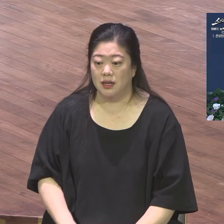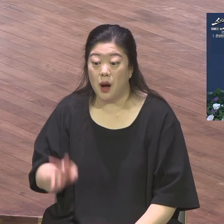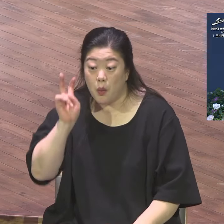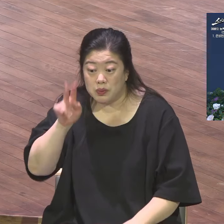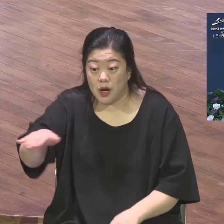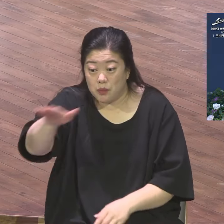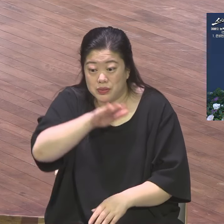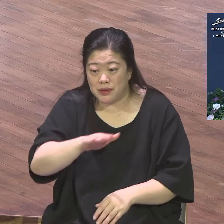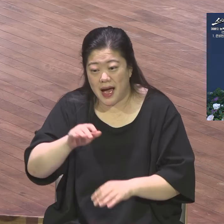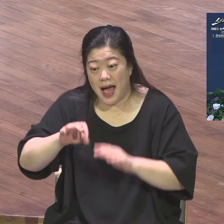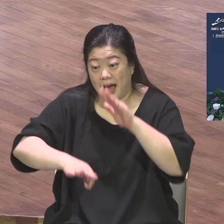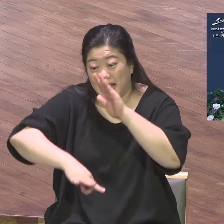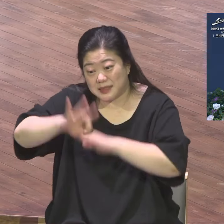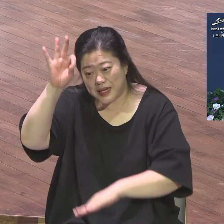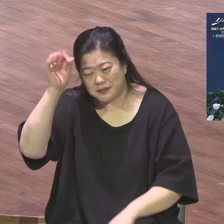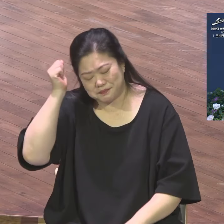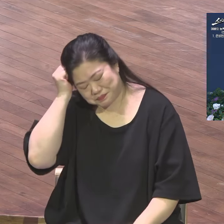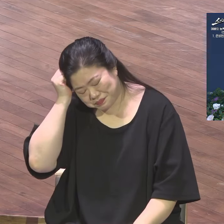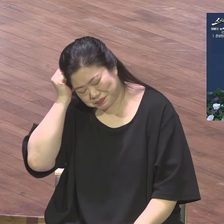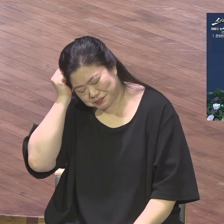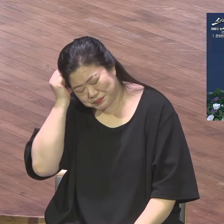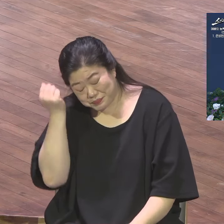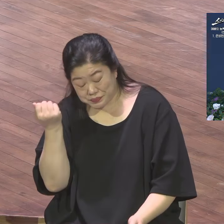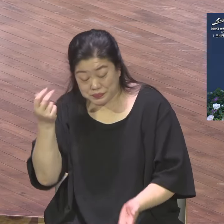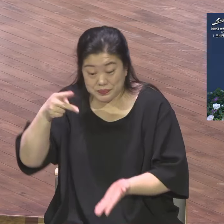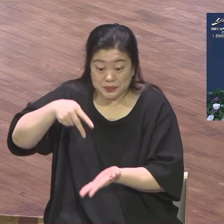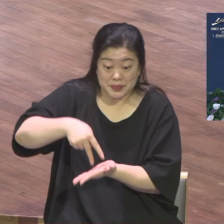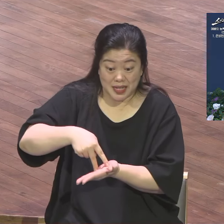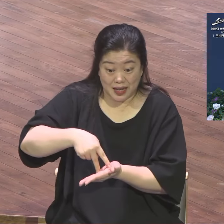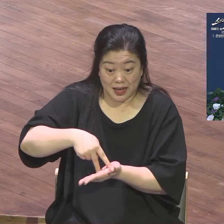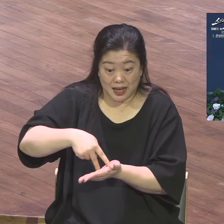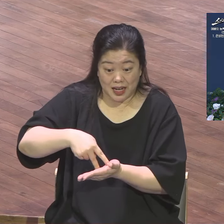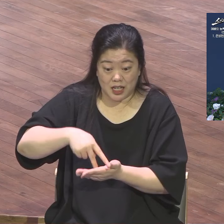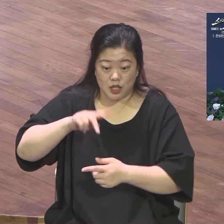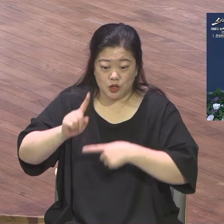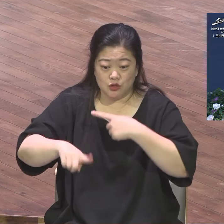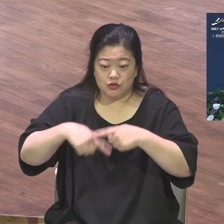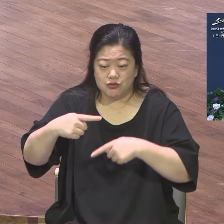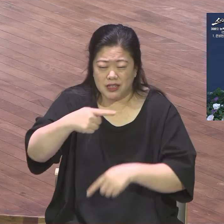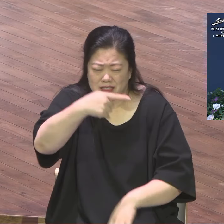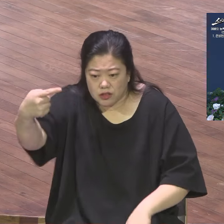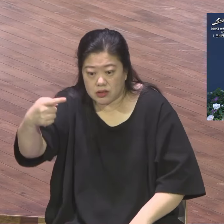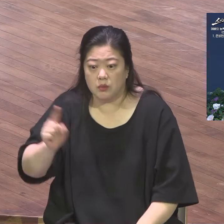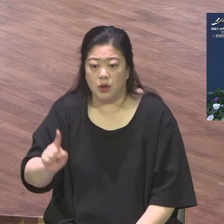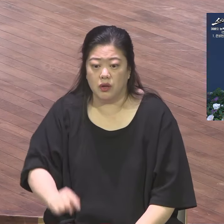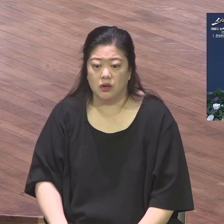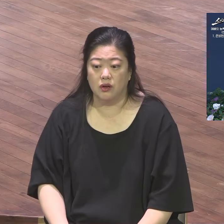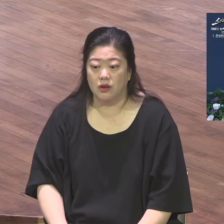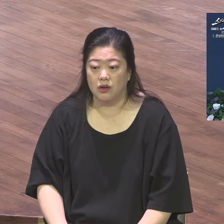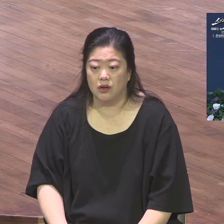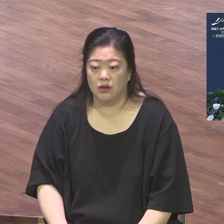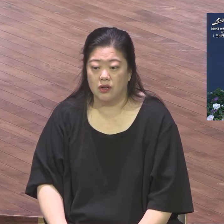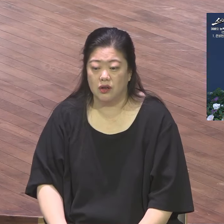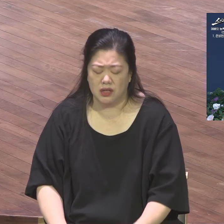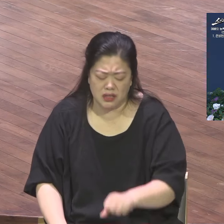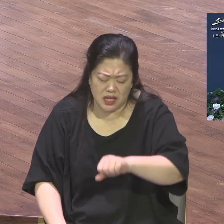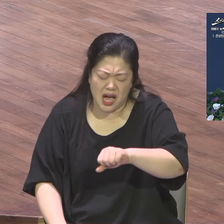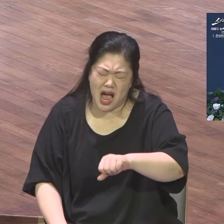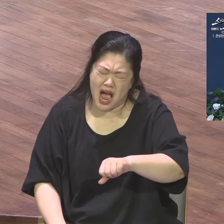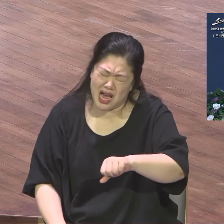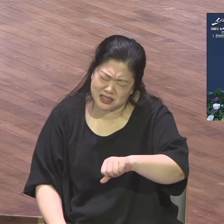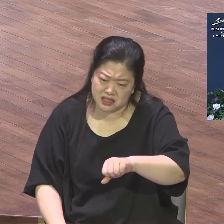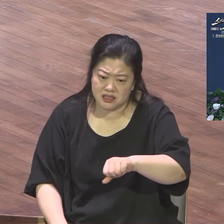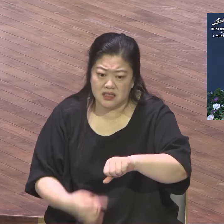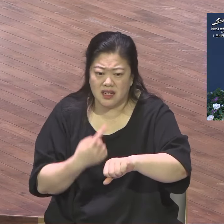하나님 감사합니다로 시작하라니까. 아멘. 이 감사의 축제가 주일이요. 하나님을 영화롭게 하는 그것은